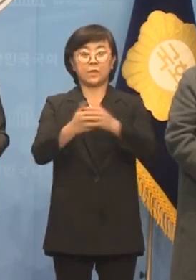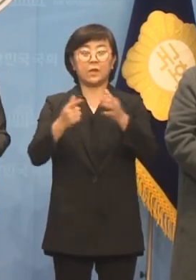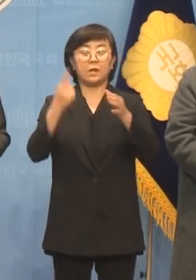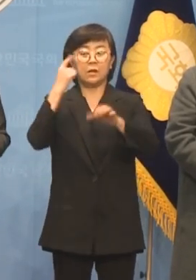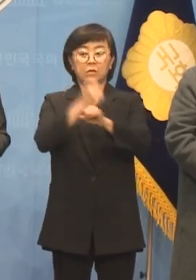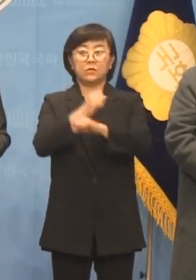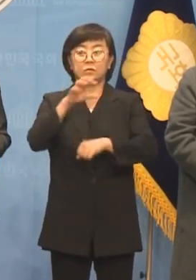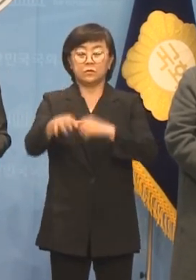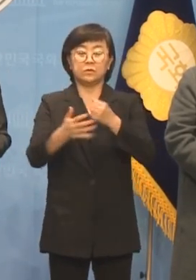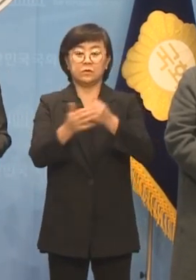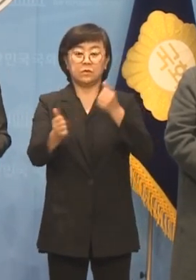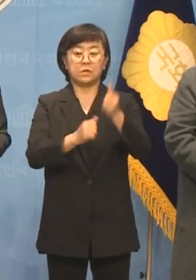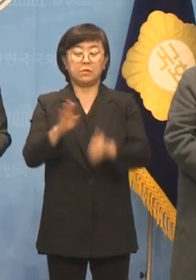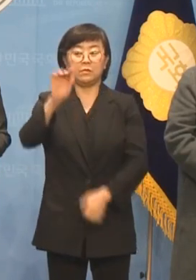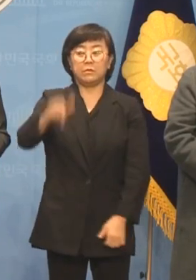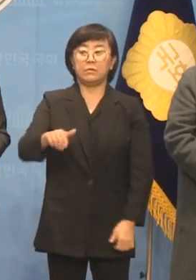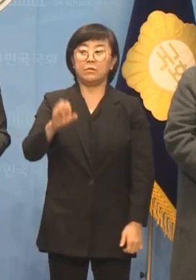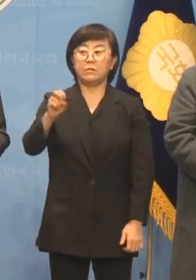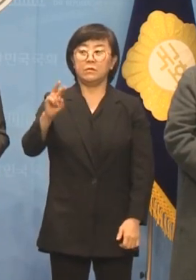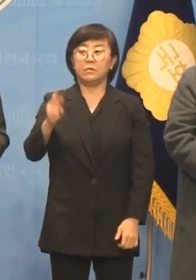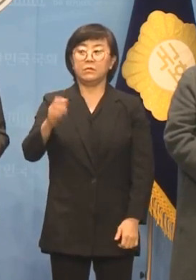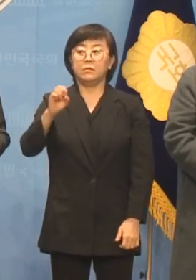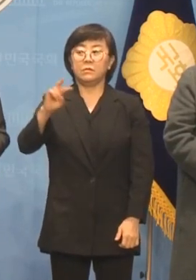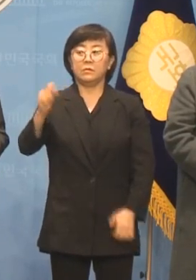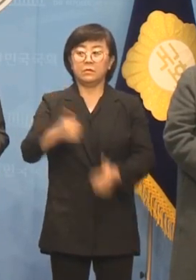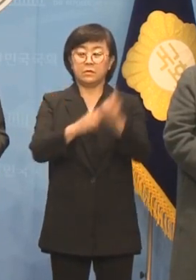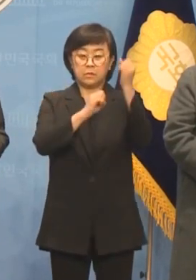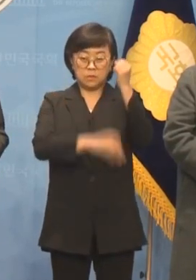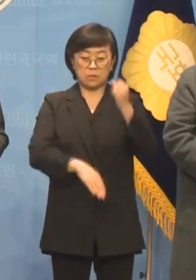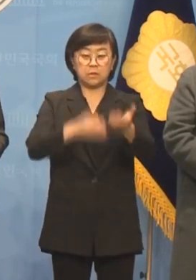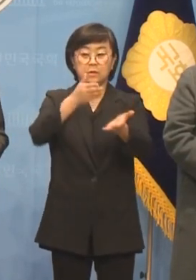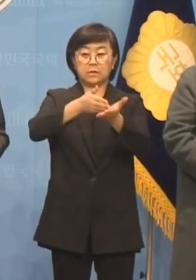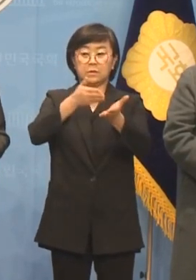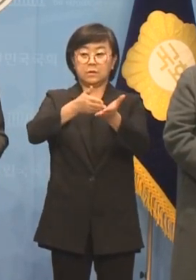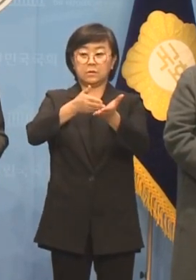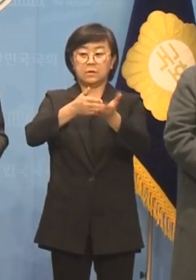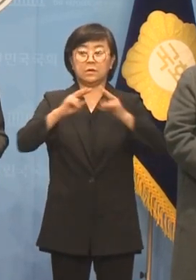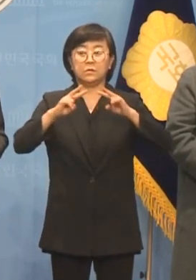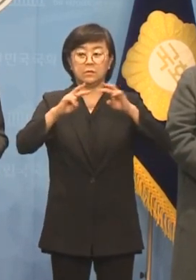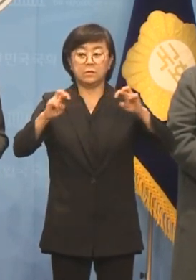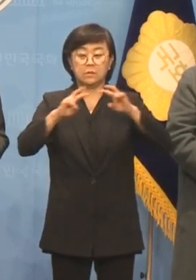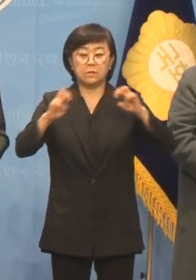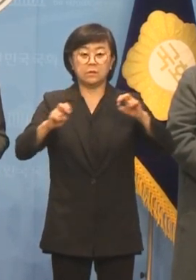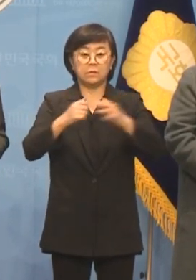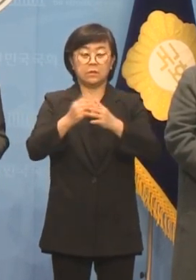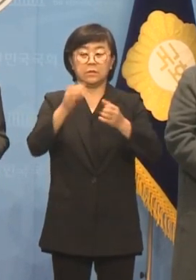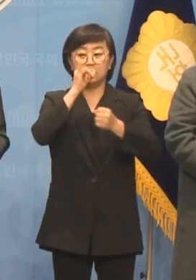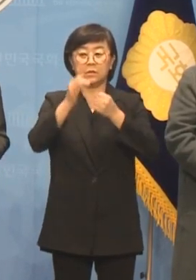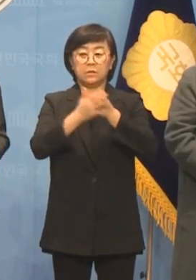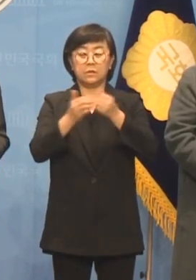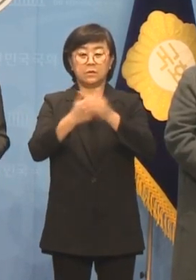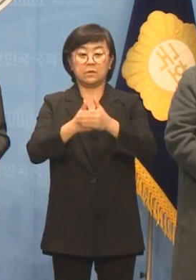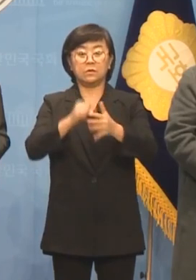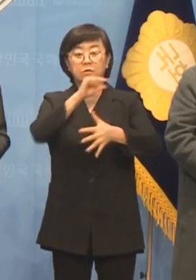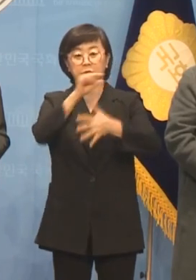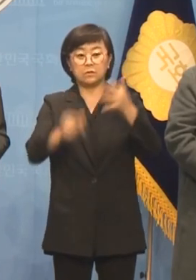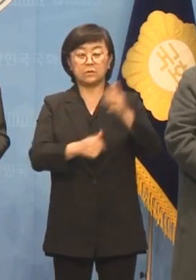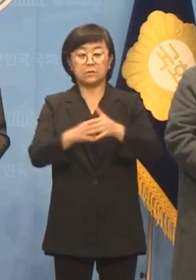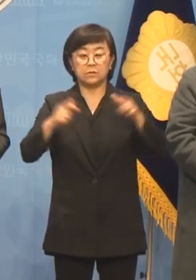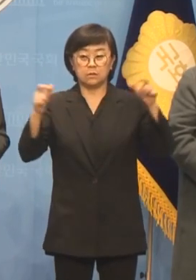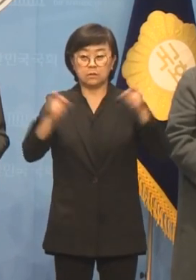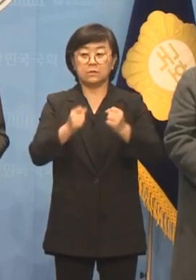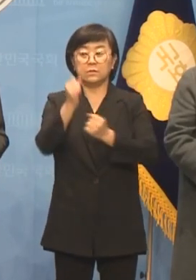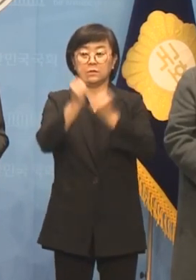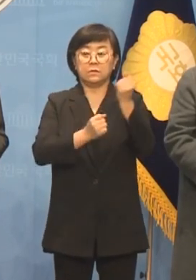민생경제연구소 언론위원장 박영선입니다. 기존 보도에 대해서 몇 가지 분석을 해오긴 했는데요. 기자회견 순서상 좀